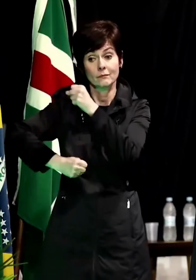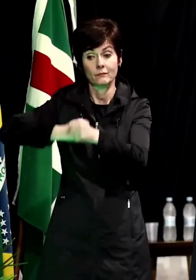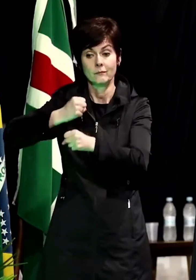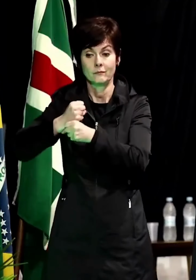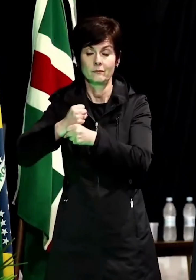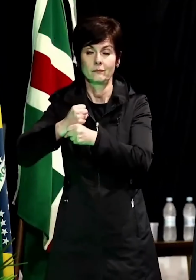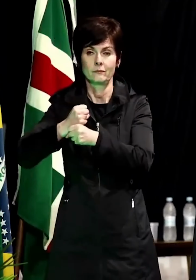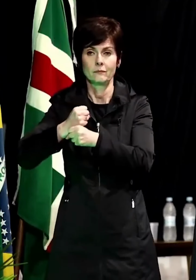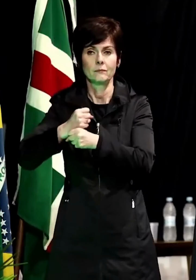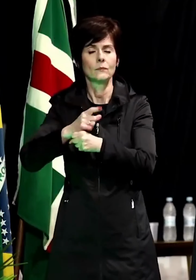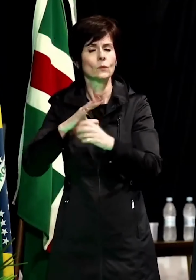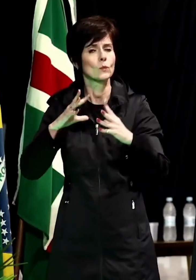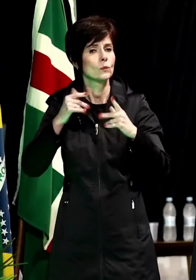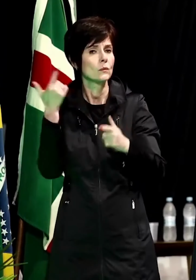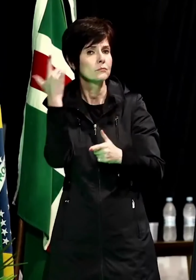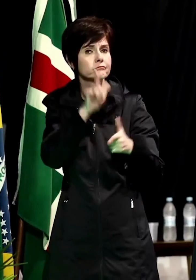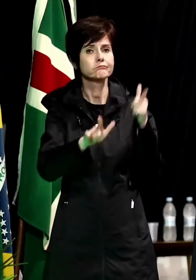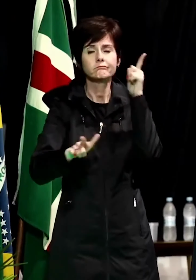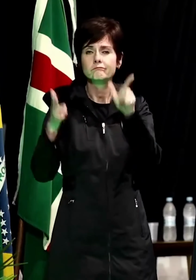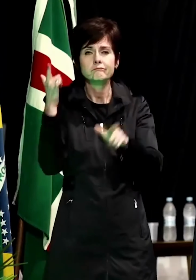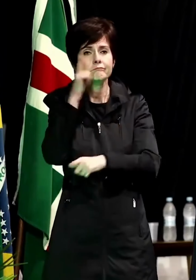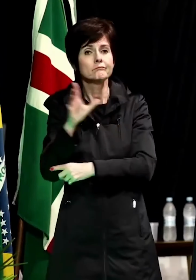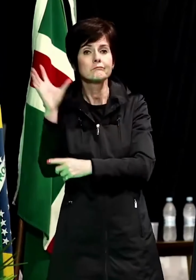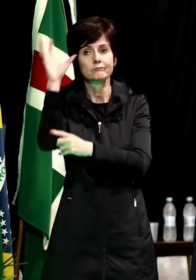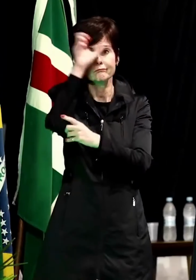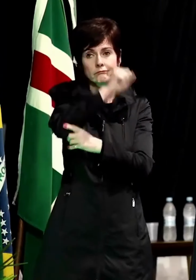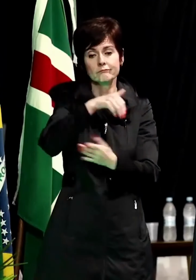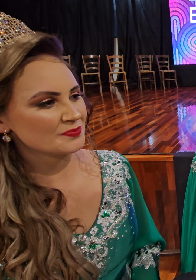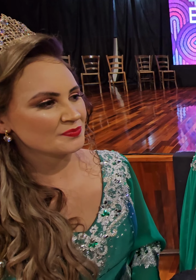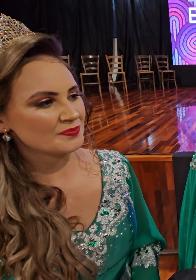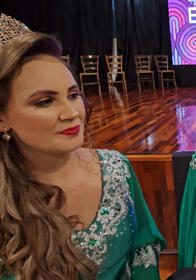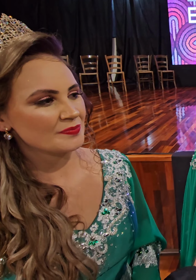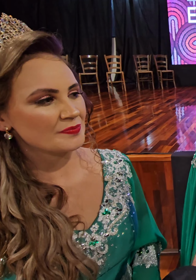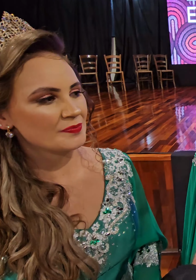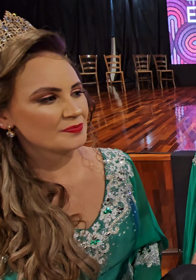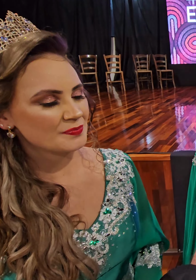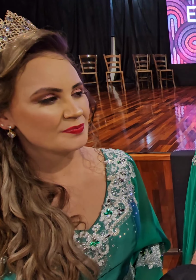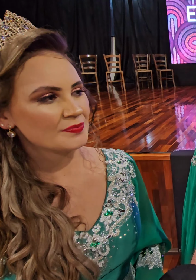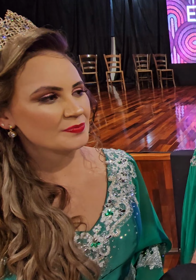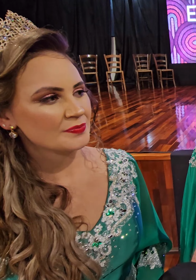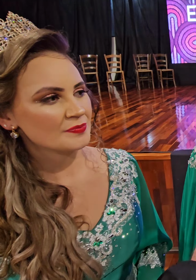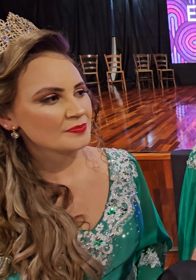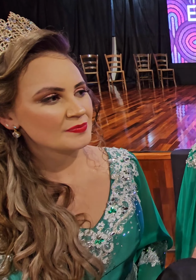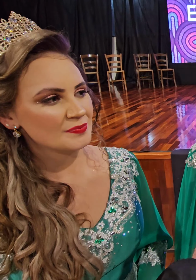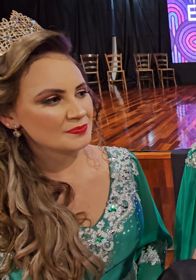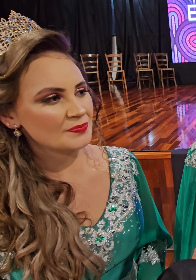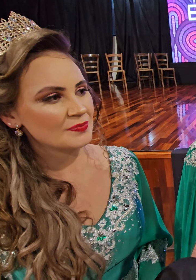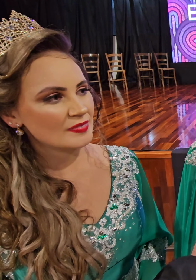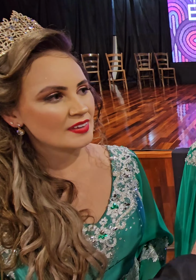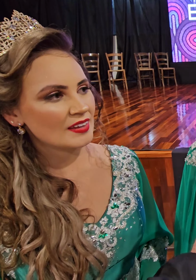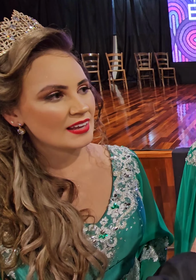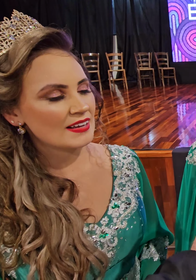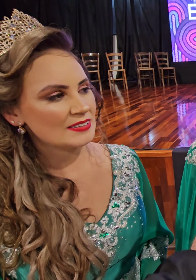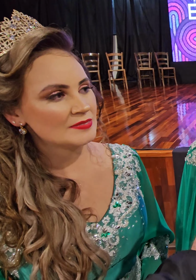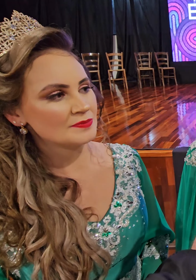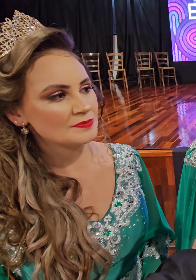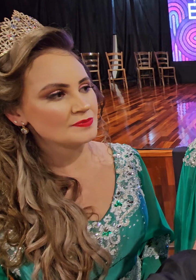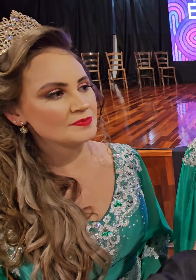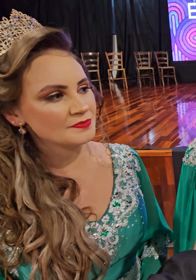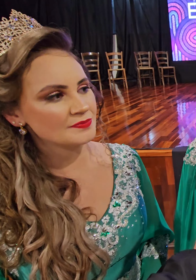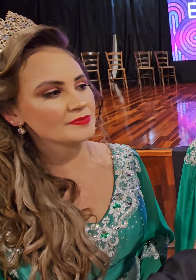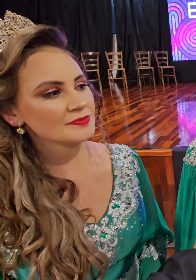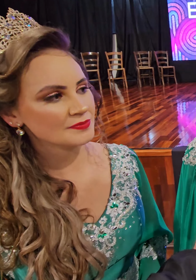venha, participe da Quarta Expo Prata. É isso mesmo. Então hoje, de 11 a 15 de outubro, até domingo, nós estaremos